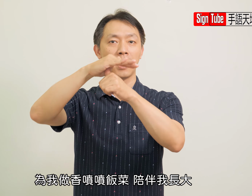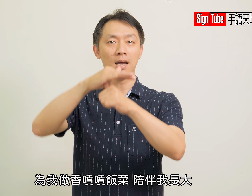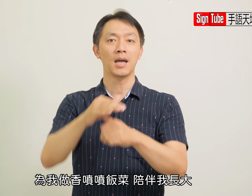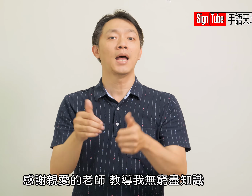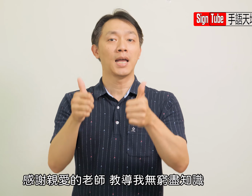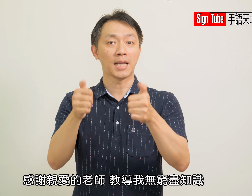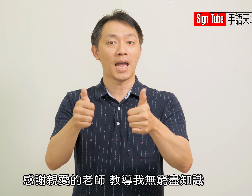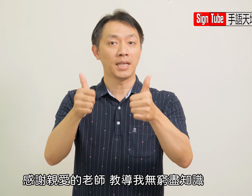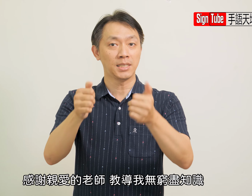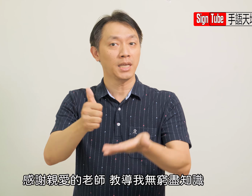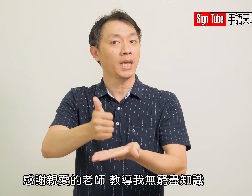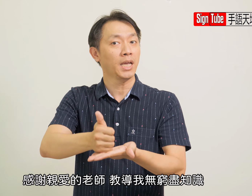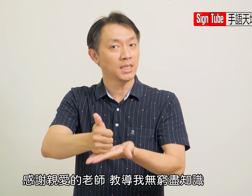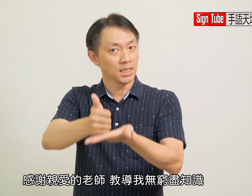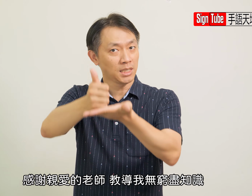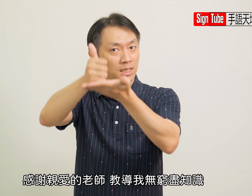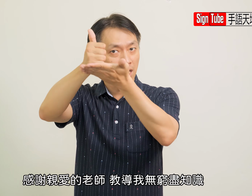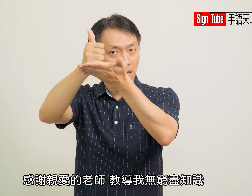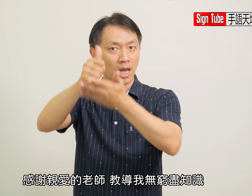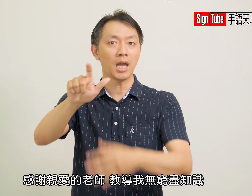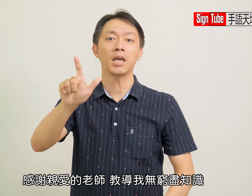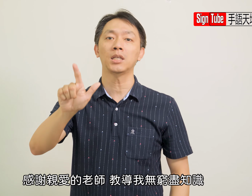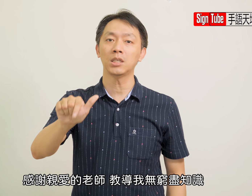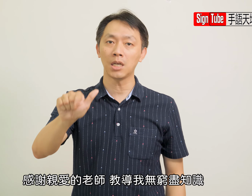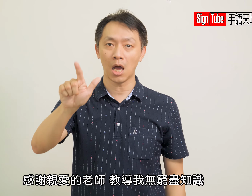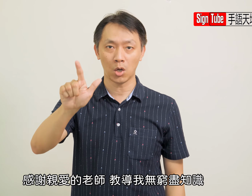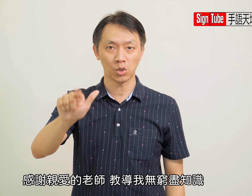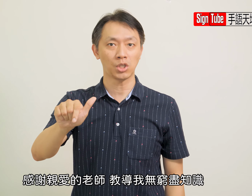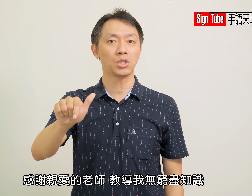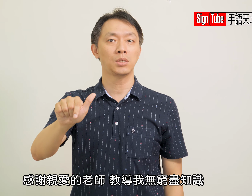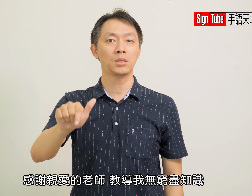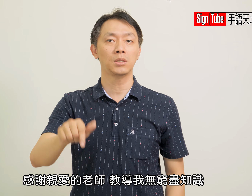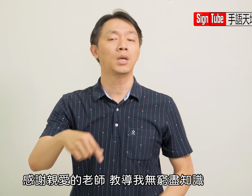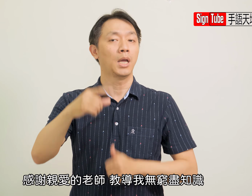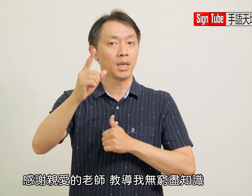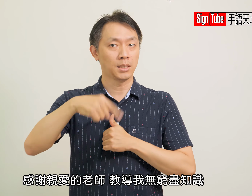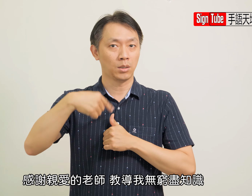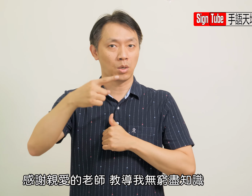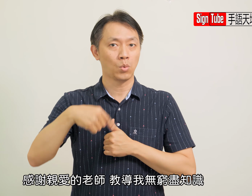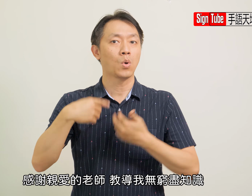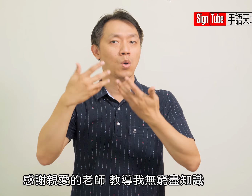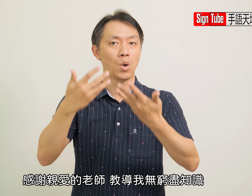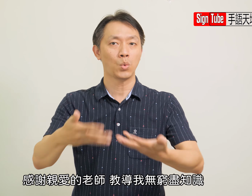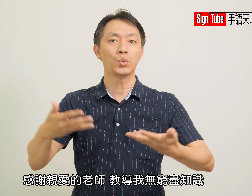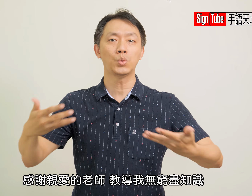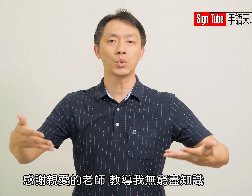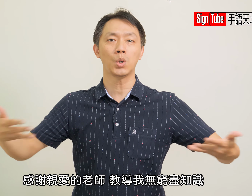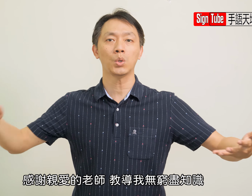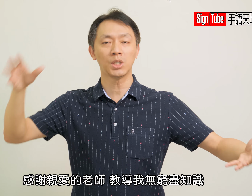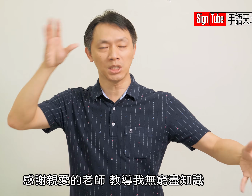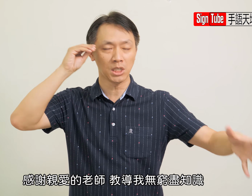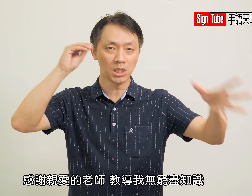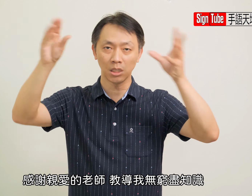大。感谢亲爱的老师，教导我无穷尽知